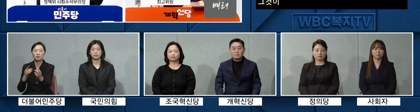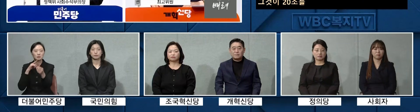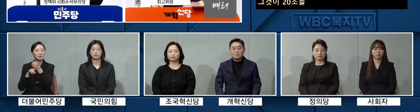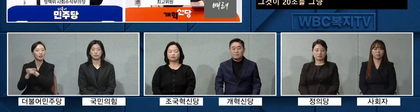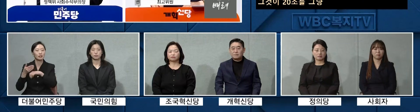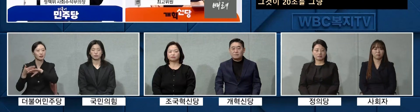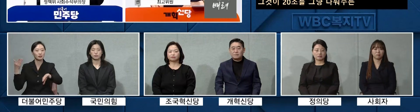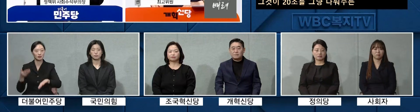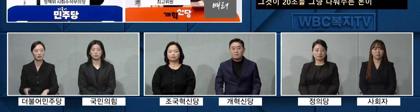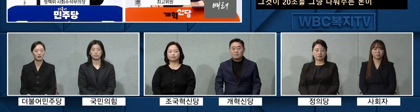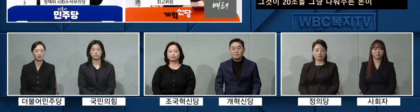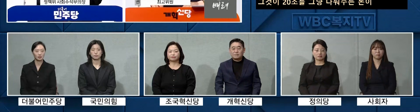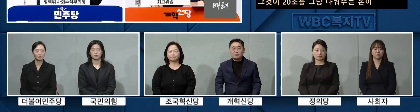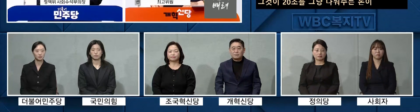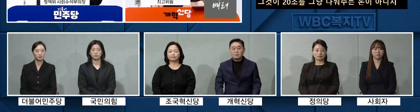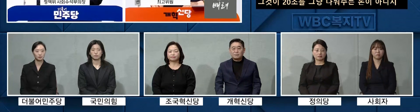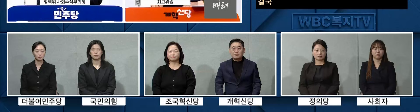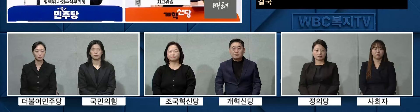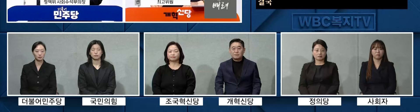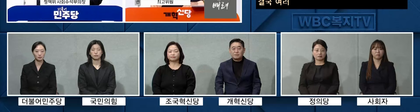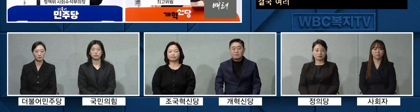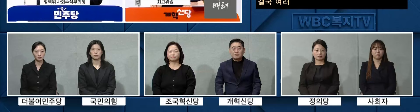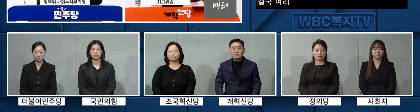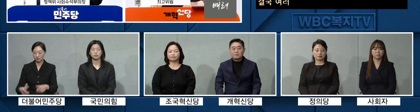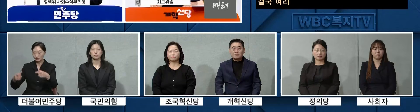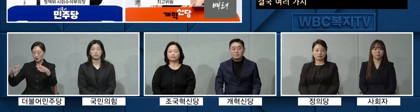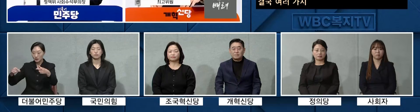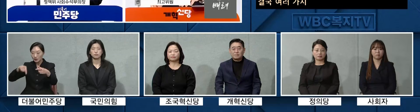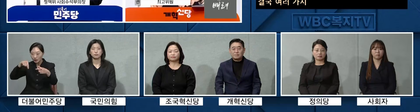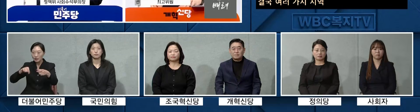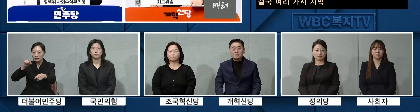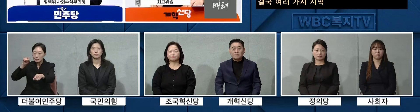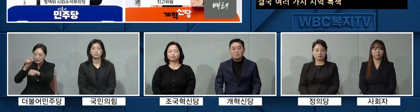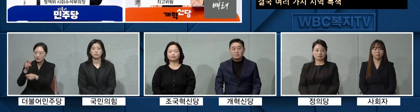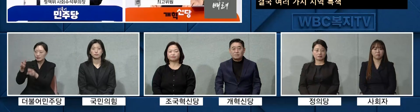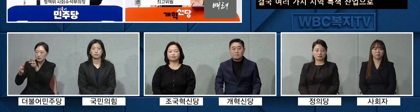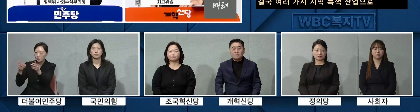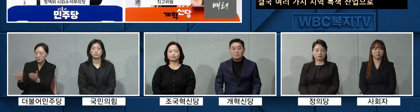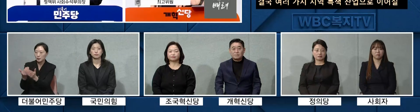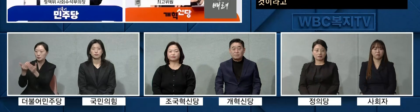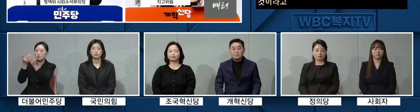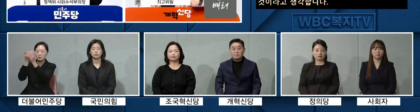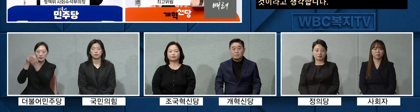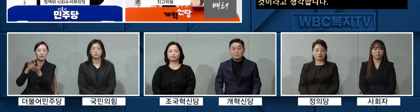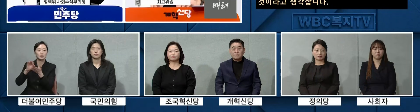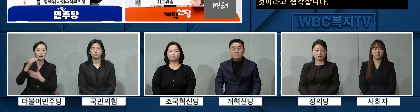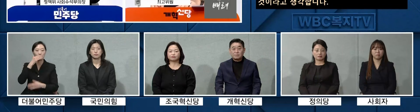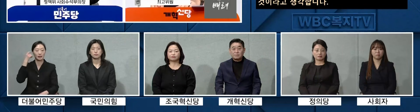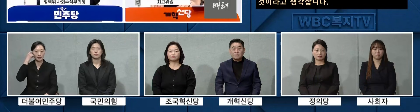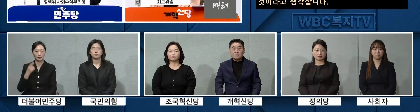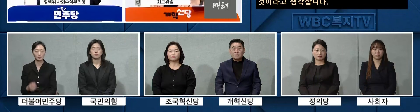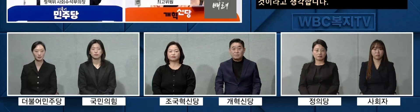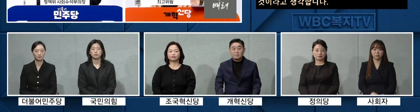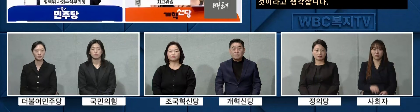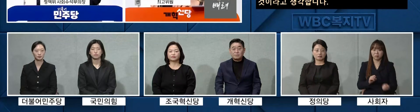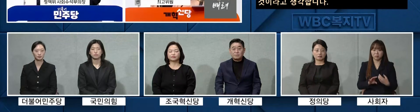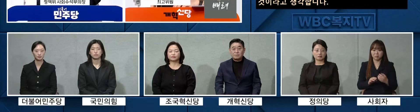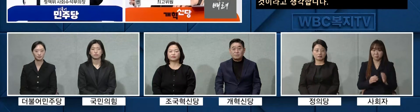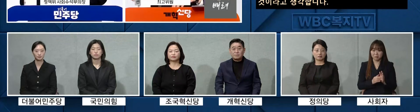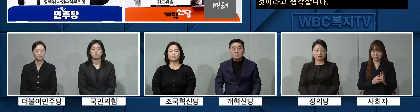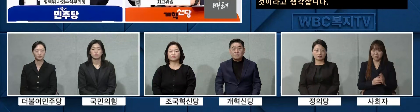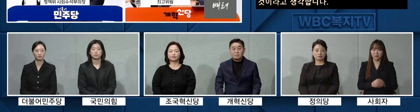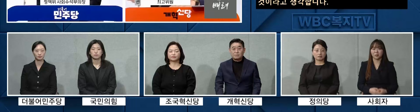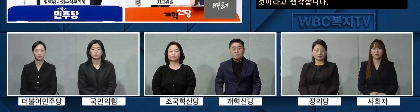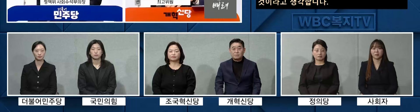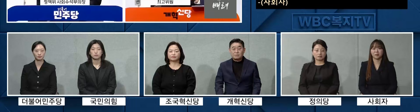여러 가지 지역 특색 산업으로 이어질 것이라고 생각합니다. 답변 시간 남았는데 그만 답하시겠습니까? 예, 이상입니다. 그럼